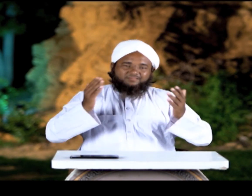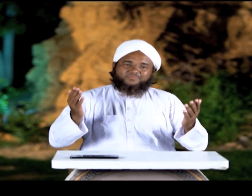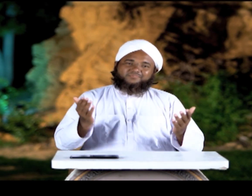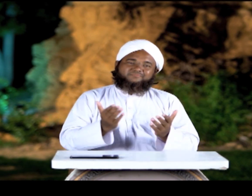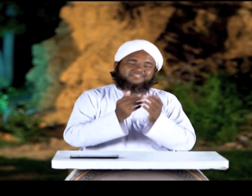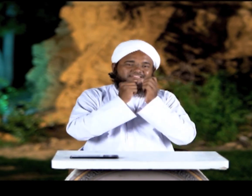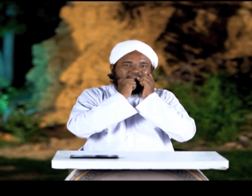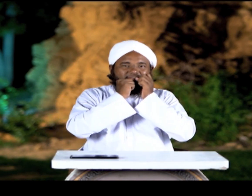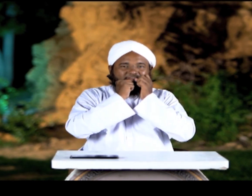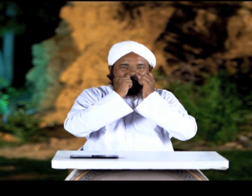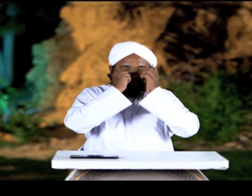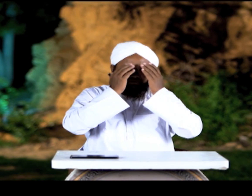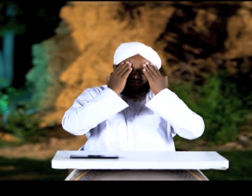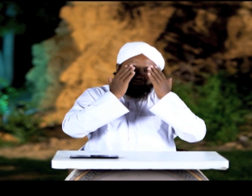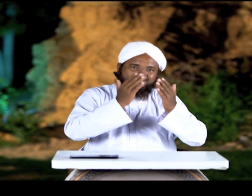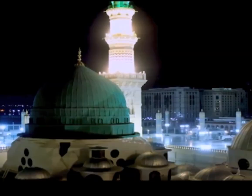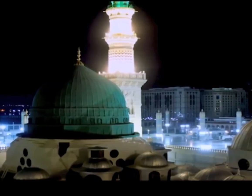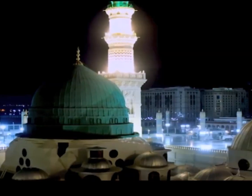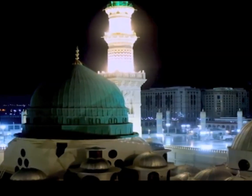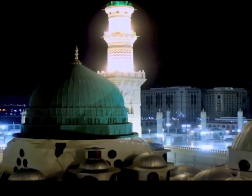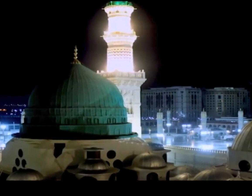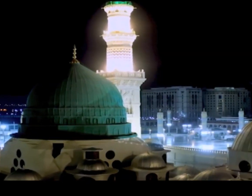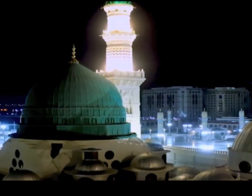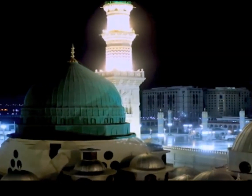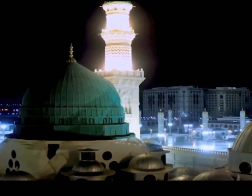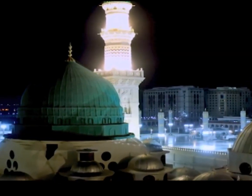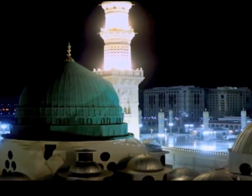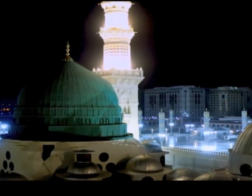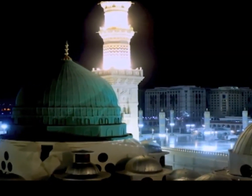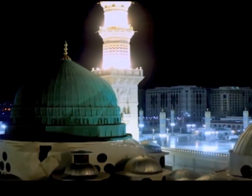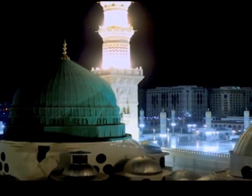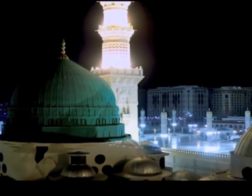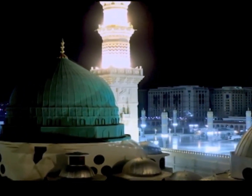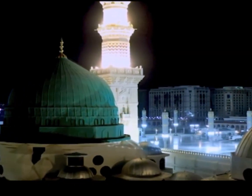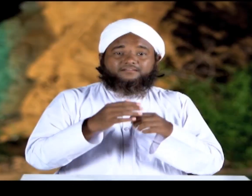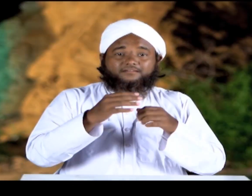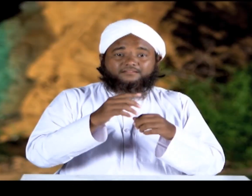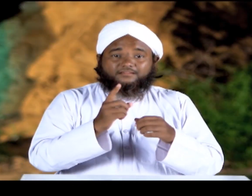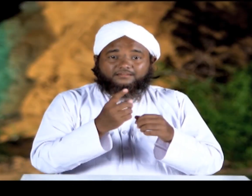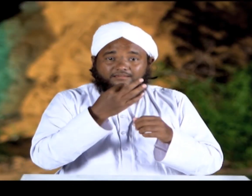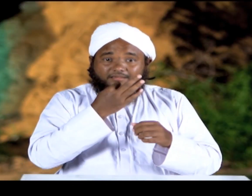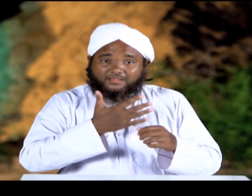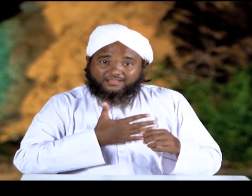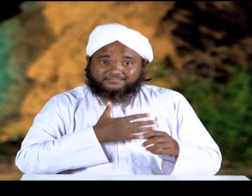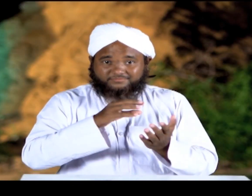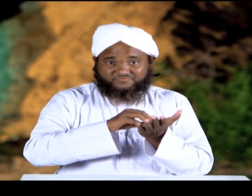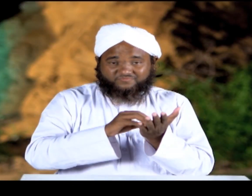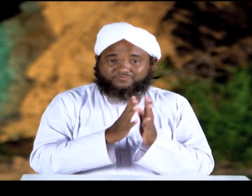اللہ علی محمد صلی اللہ علیہ وآلہ وصحبہ وسلم۔ بادب بانصیب حضرت